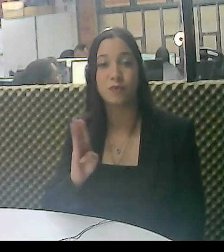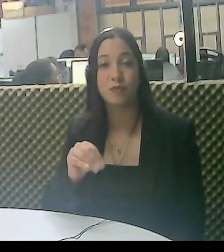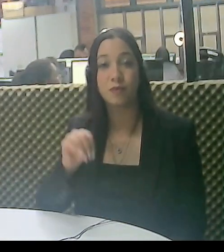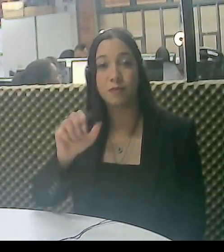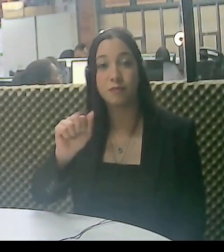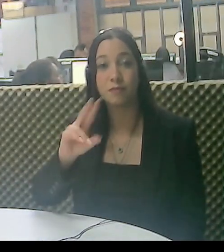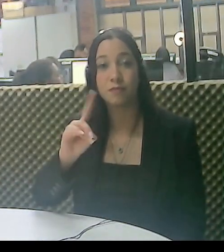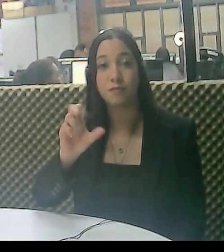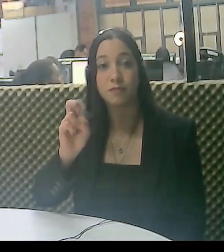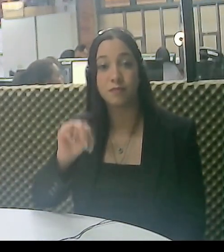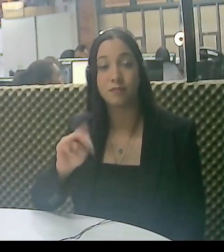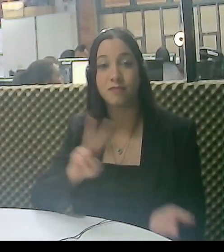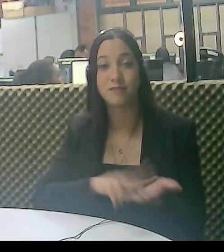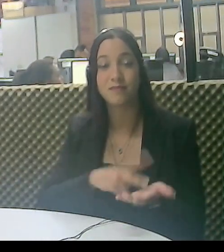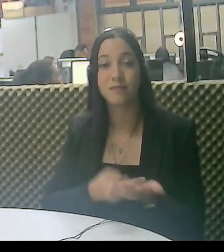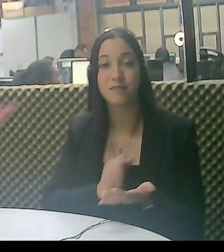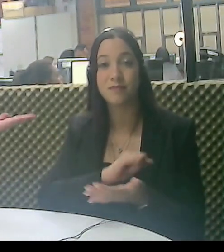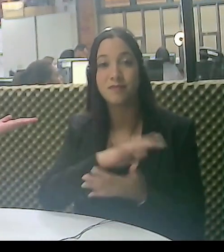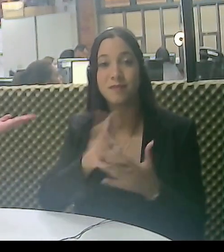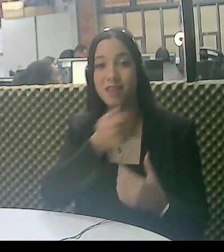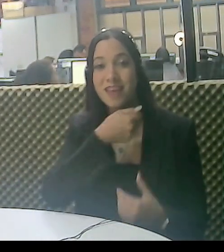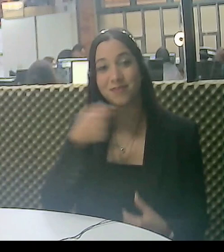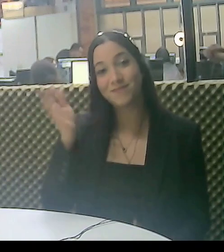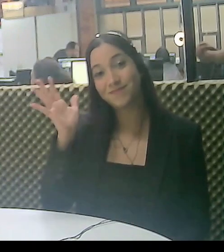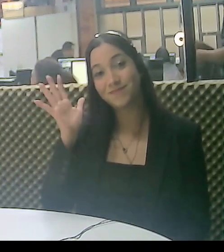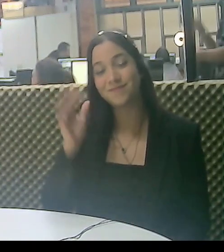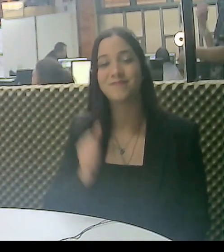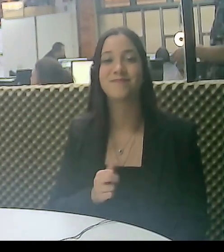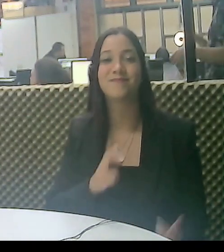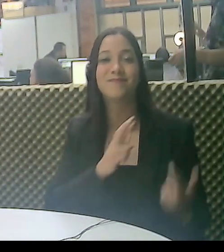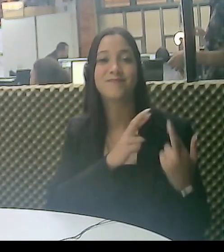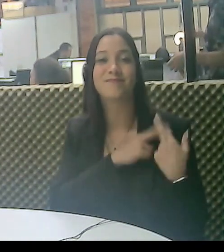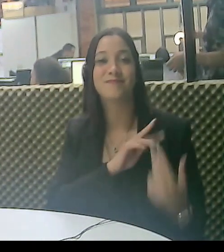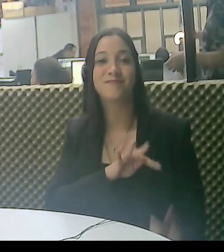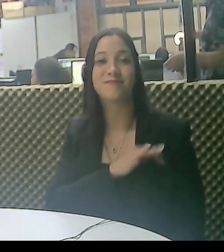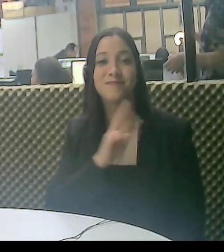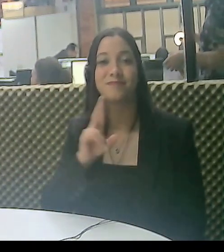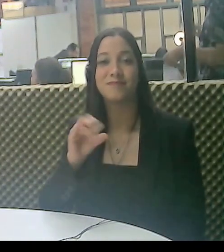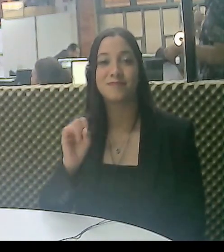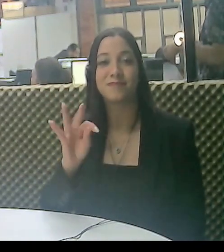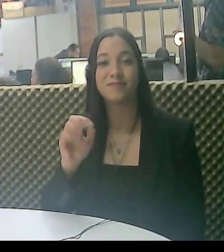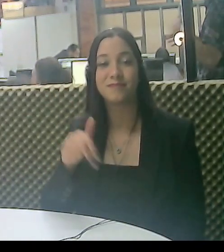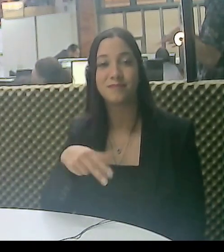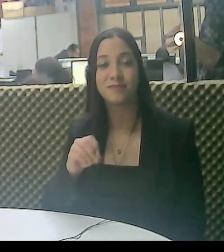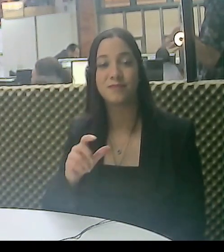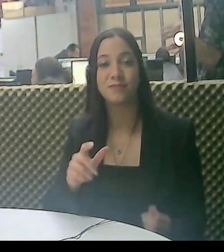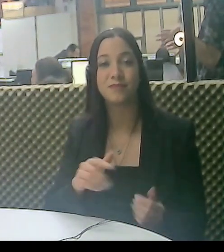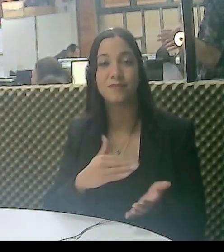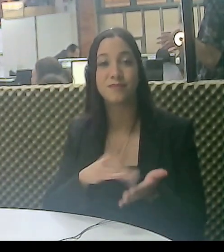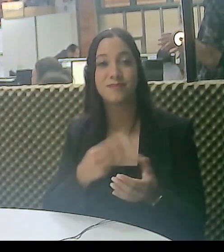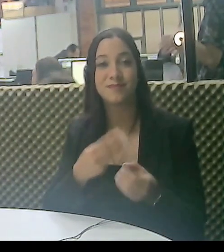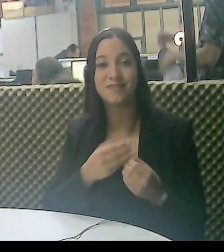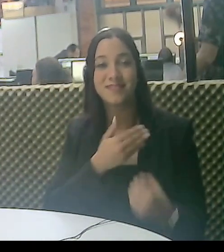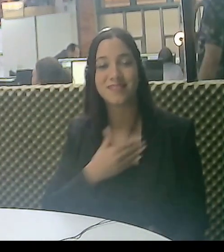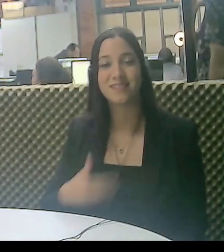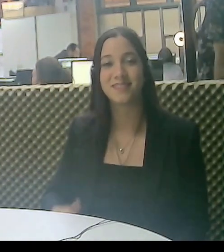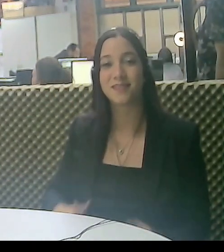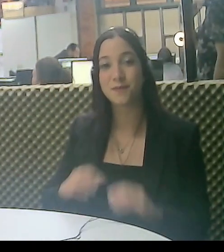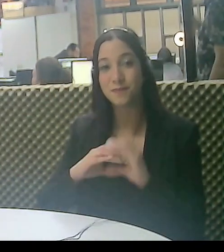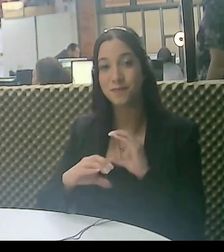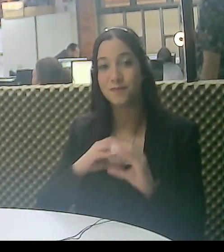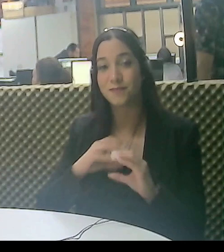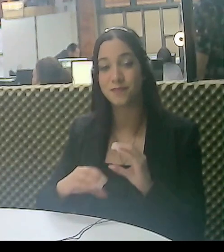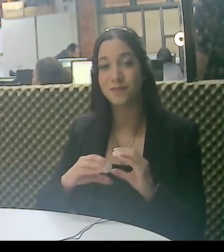Maiden Rangel. Tradução em Libras, Amanda Valentim. Responsável técnico, Cristiano Silva. Secretário Municipal de